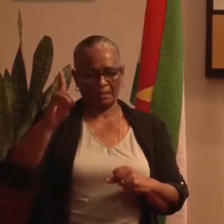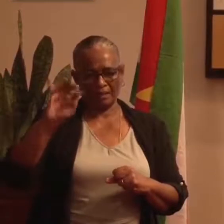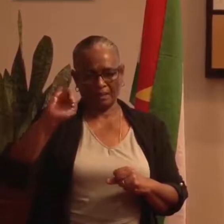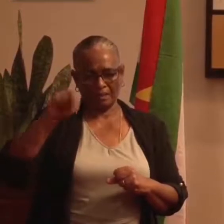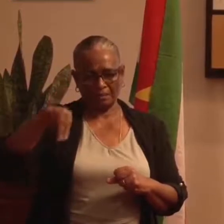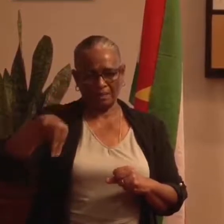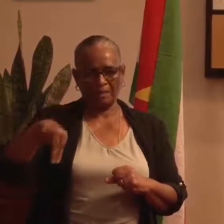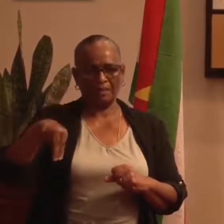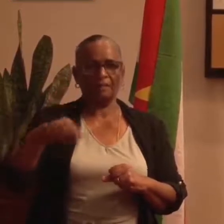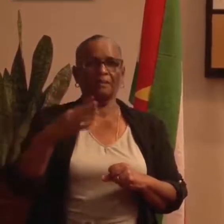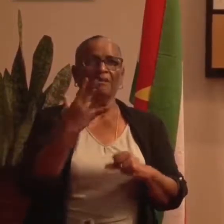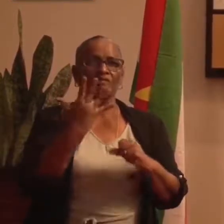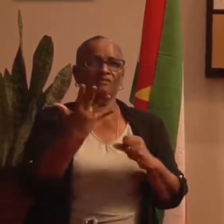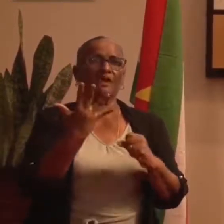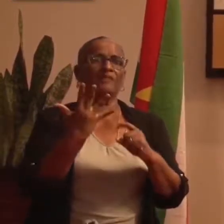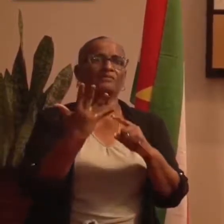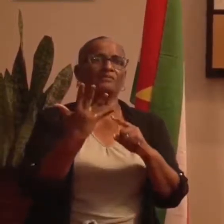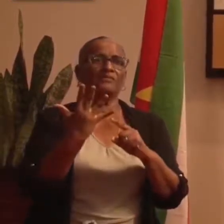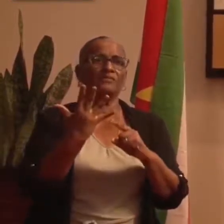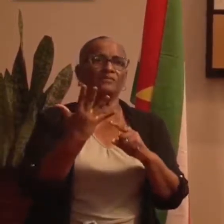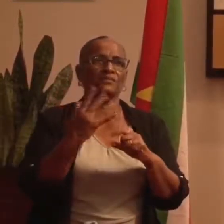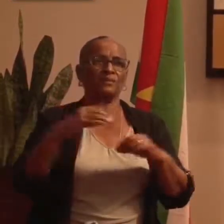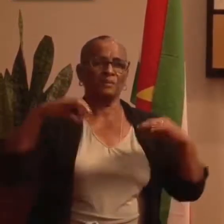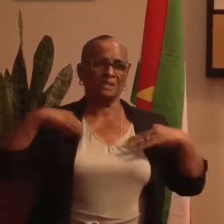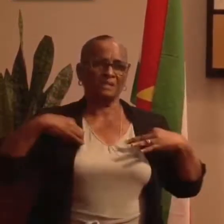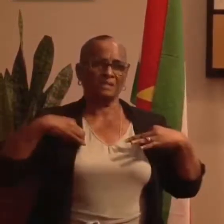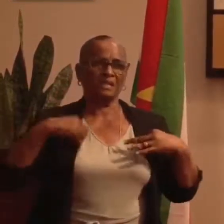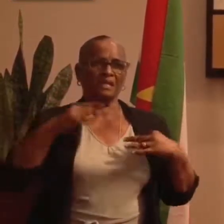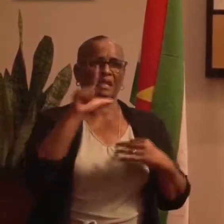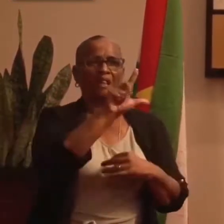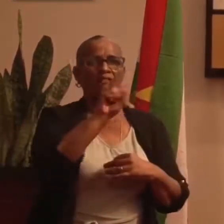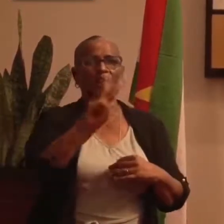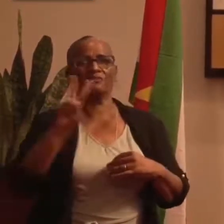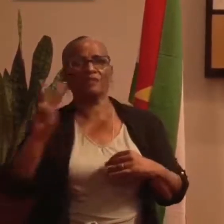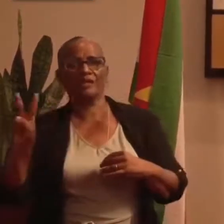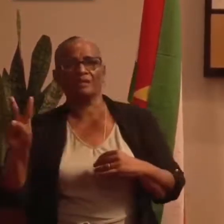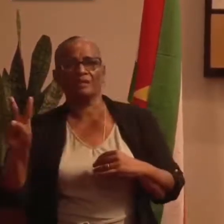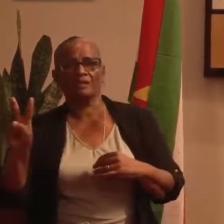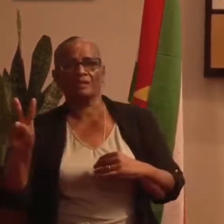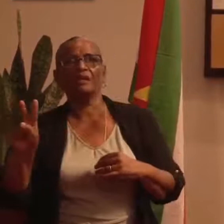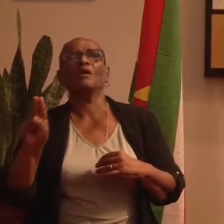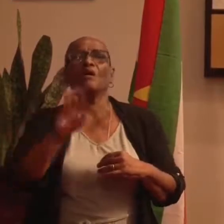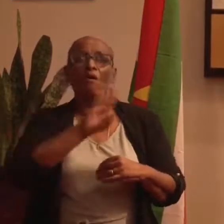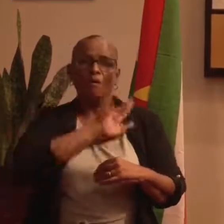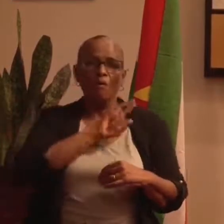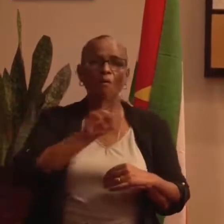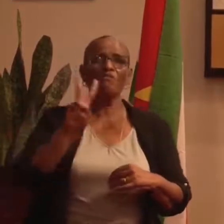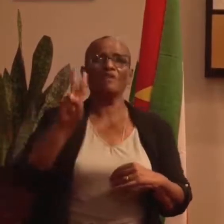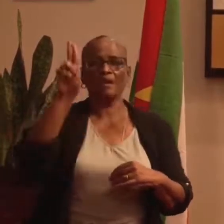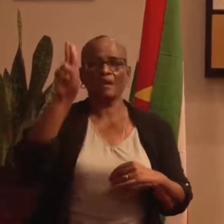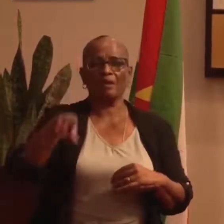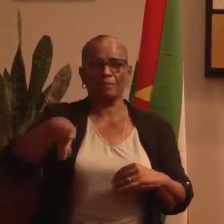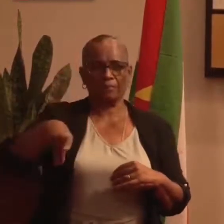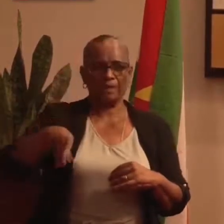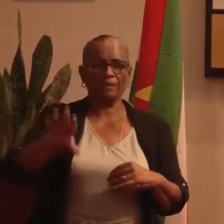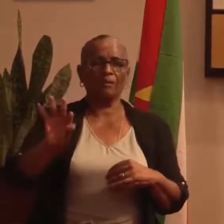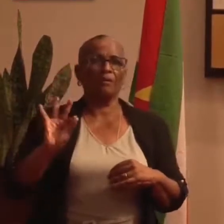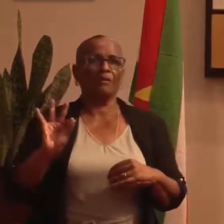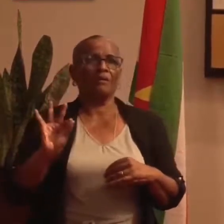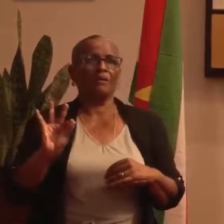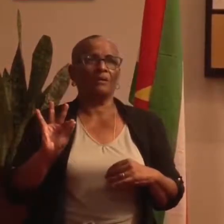Nummer 5, ministerie van Landbouw, Veeteelt en Visserij. Dat is ook van de VHP.